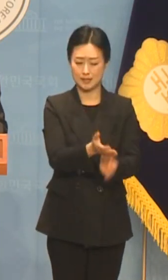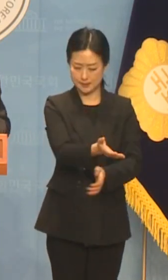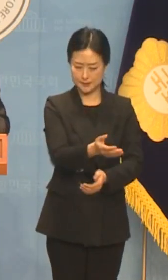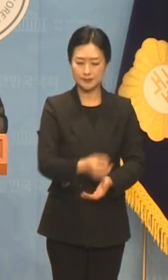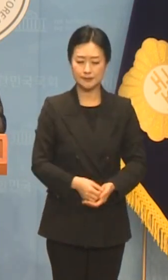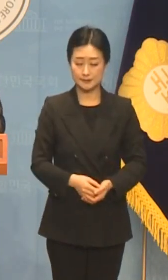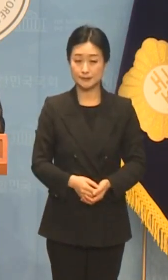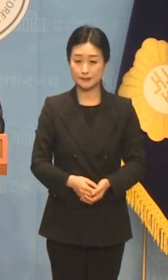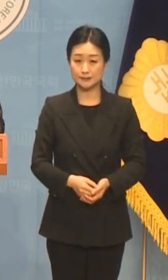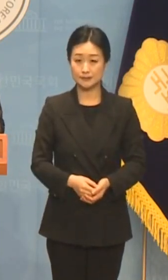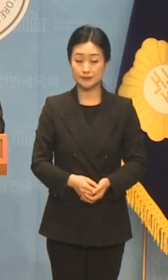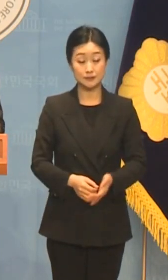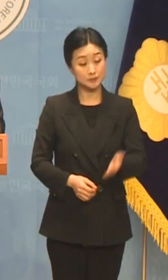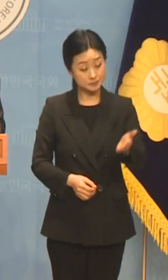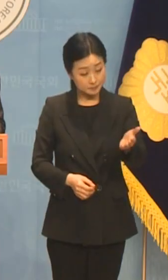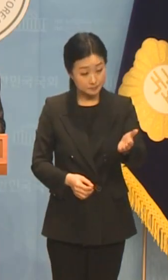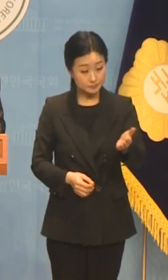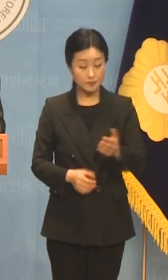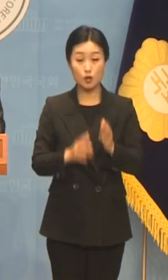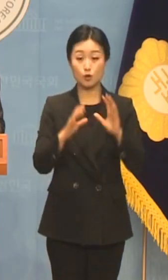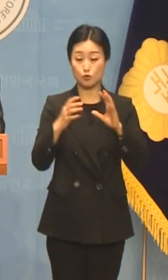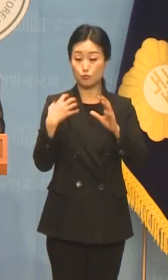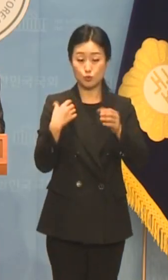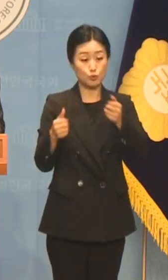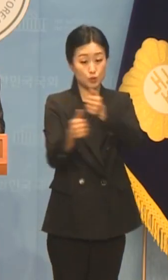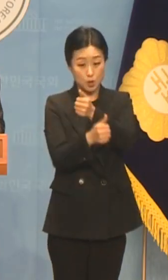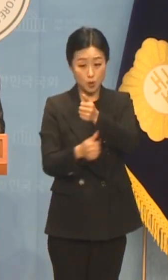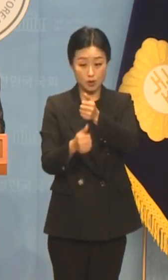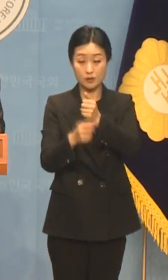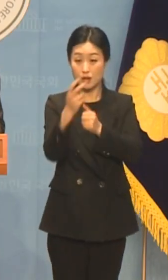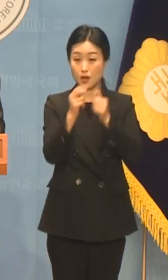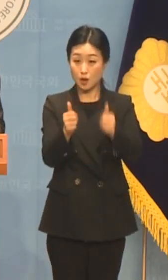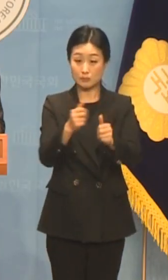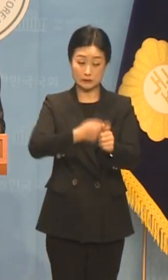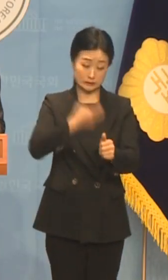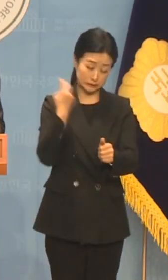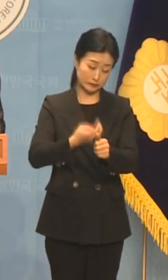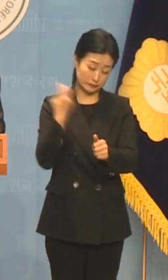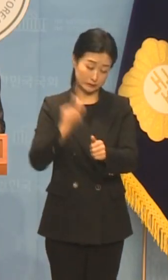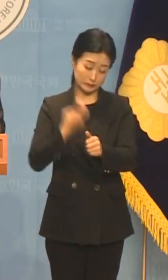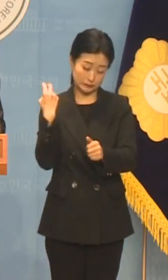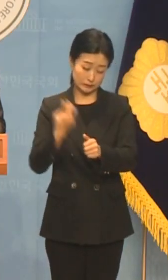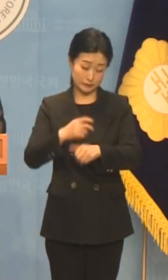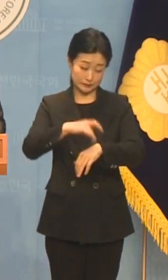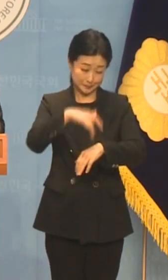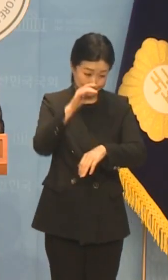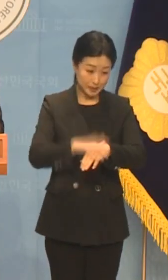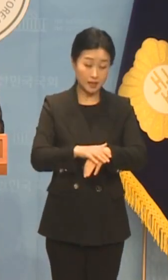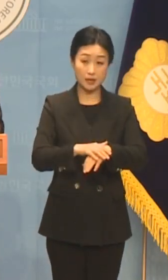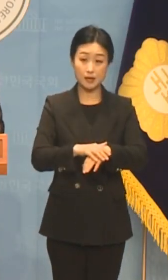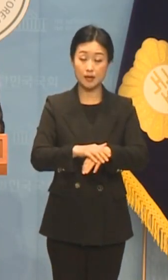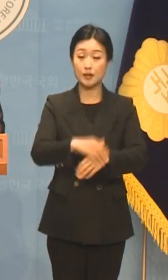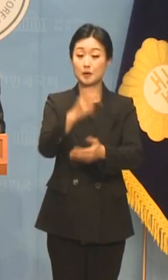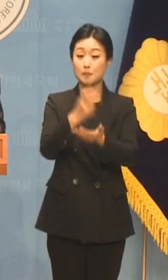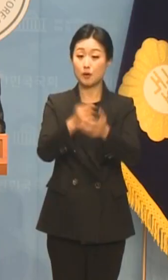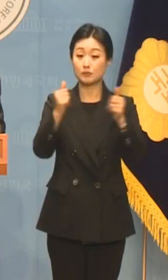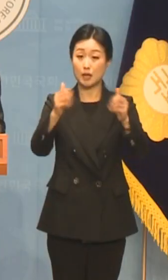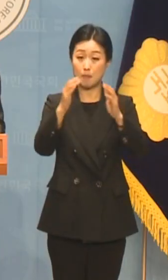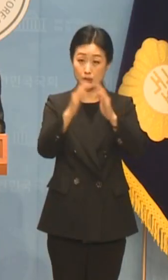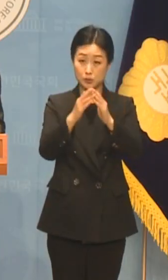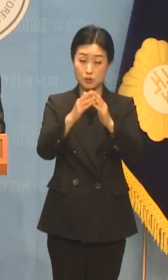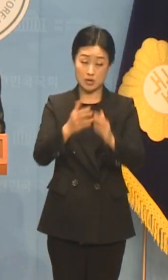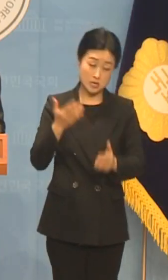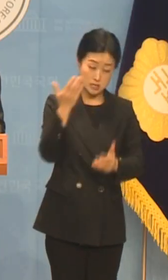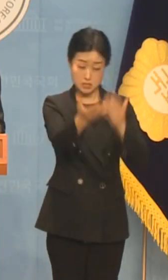점입니다. 민주당은 국무위원과 검사들에 대한 탄핵안을 남발하며 헌법재판소에